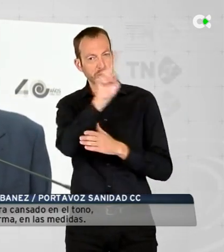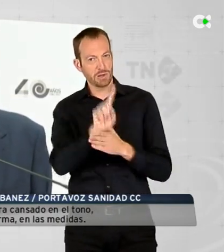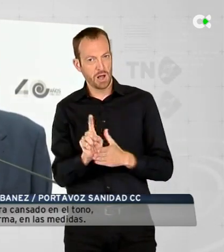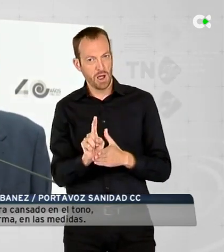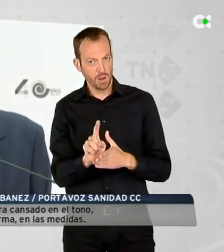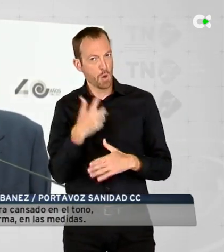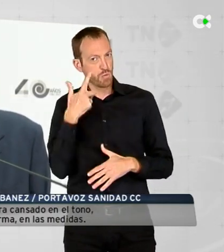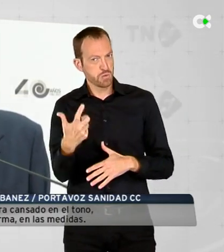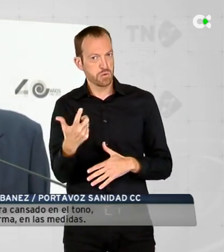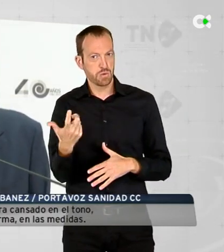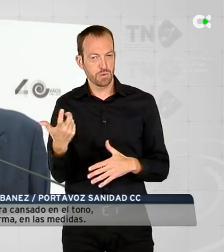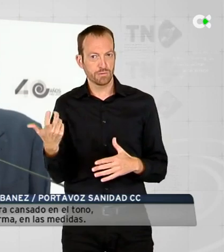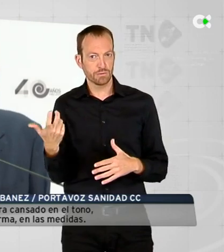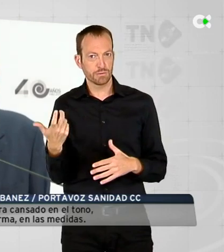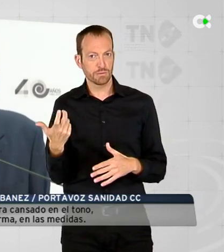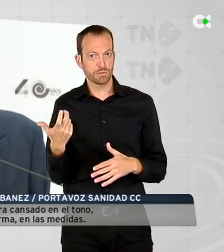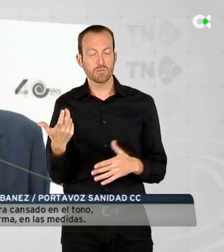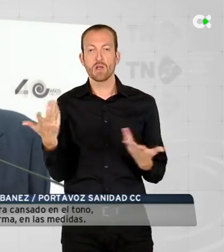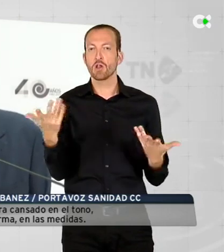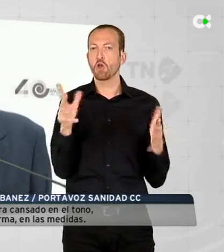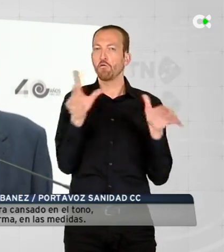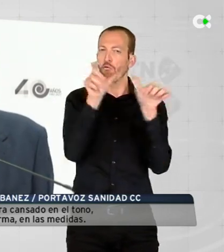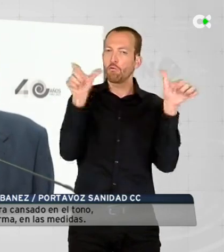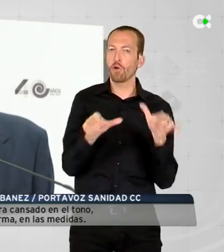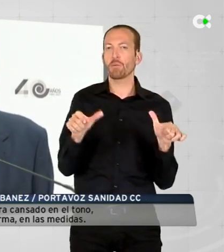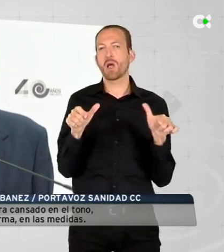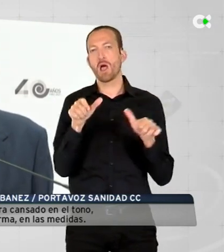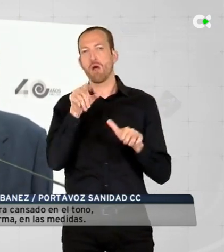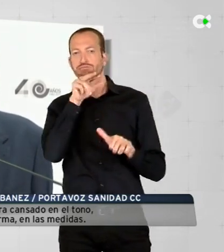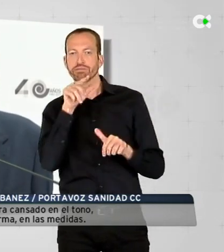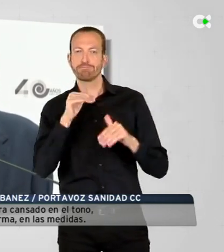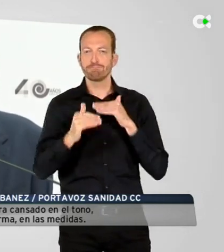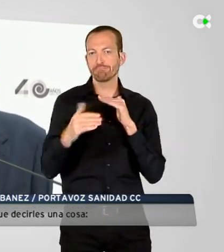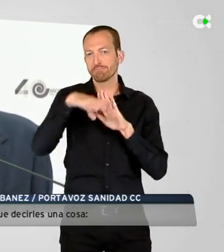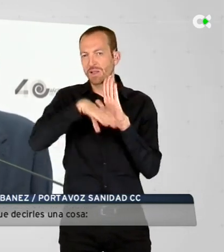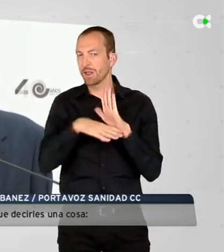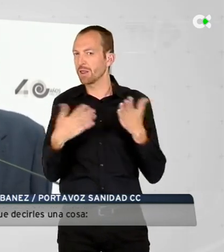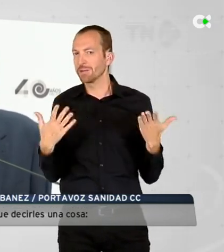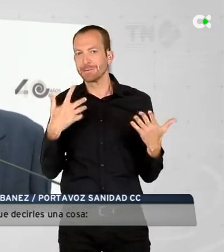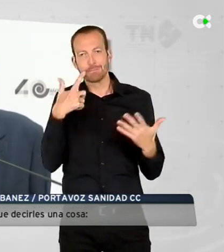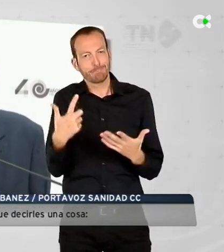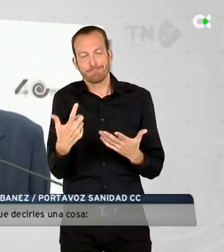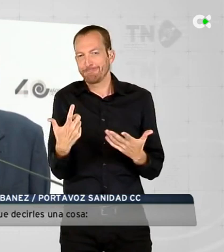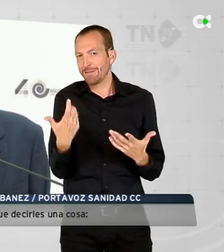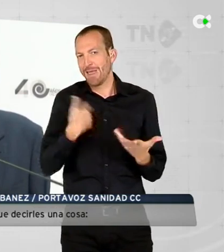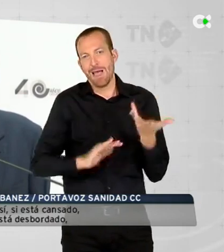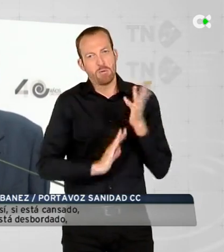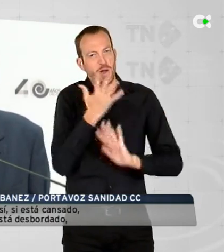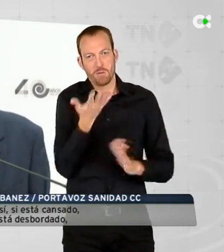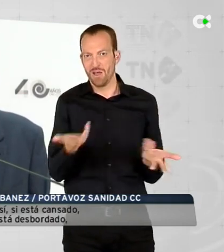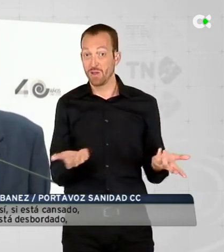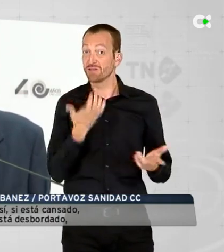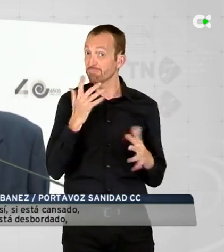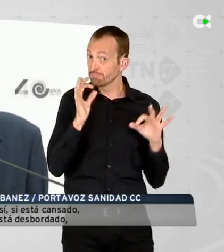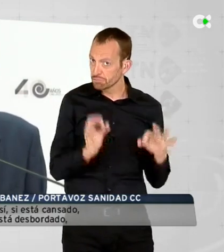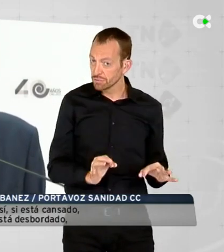muestra cansado en el tono en las formas en las medidas y tengo que decirles una cosa si